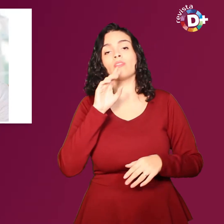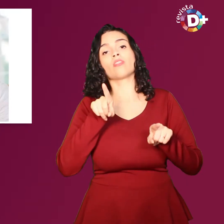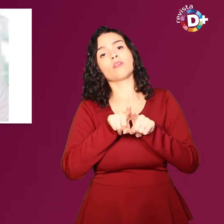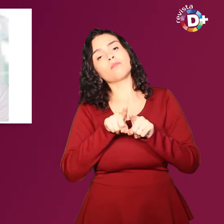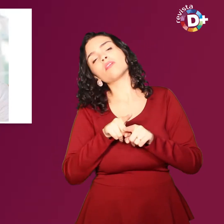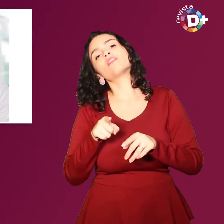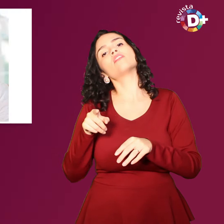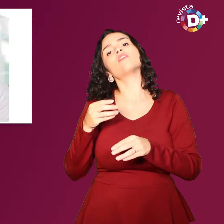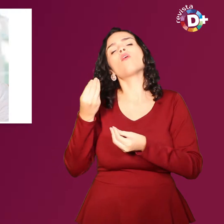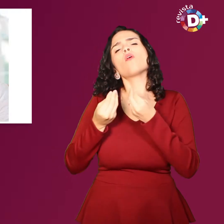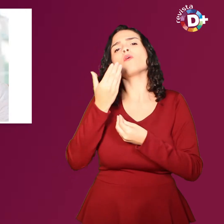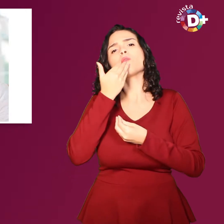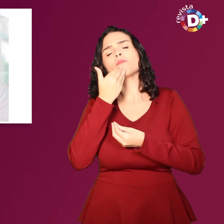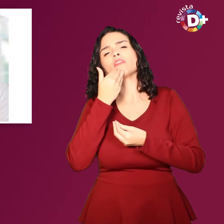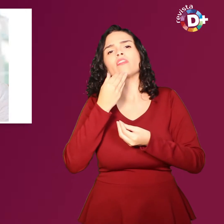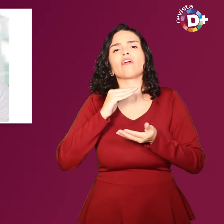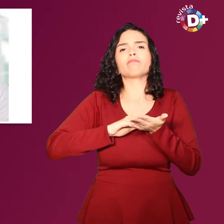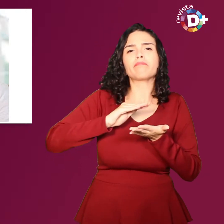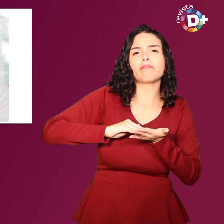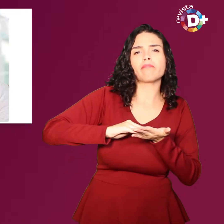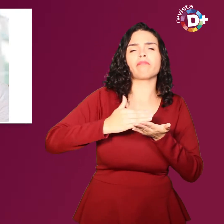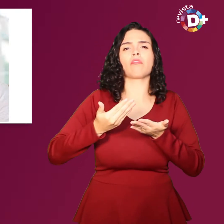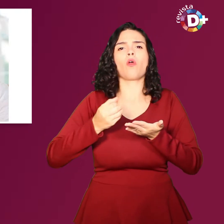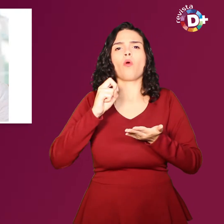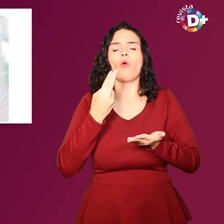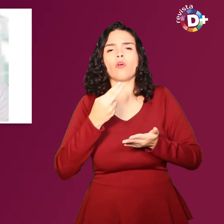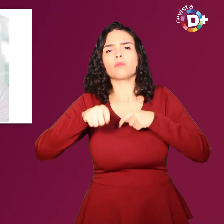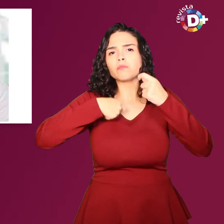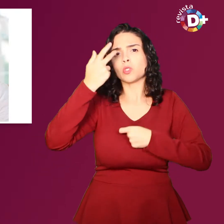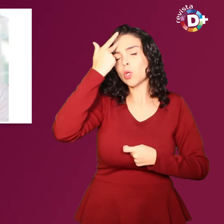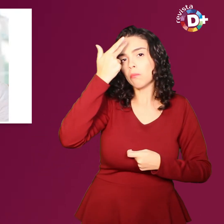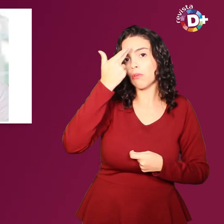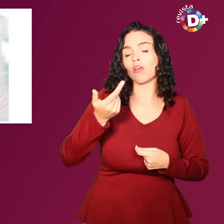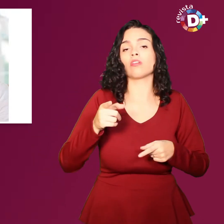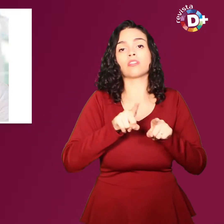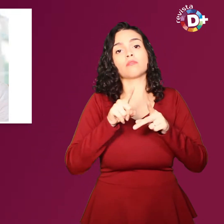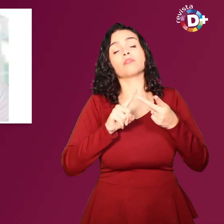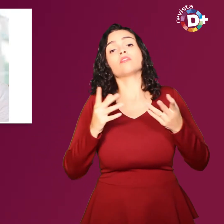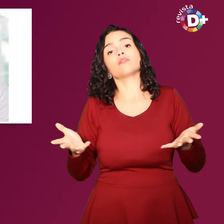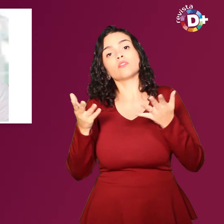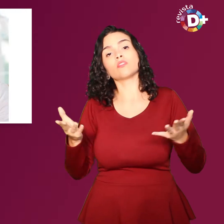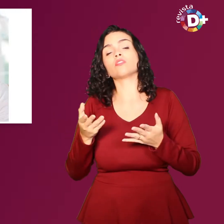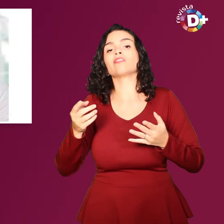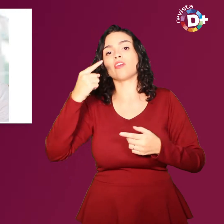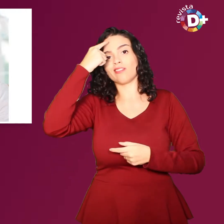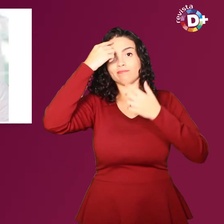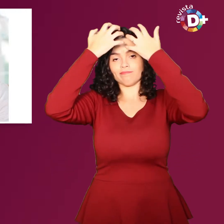facial, e assim fazer a indicação de consistência da alimentação. E a avaliação das opções cognitivas, estimulando a